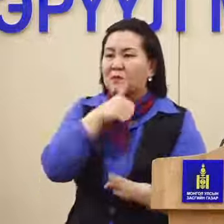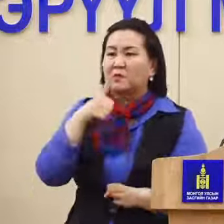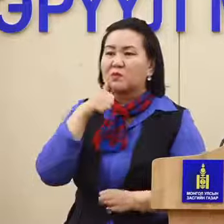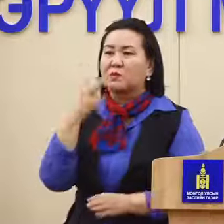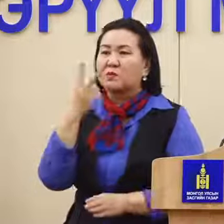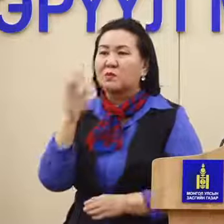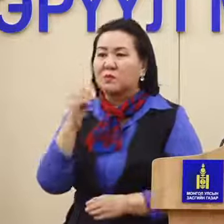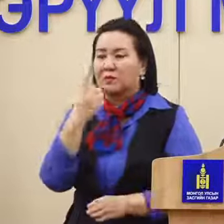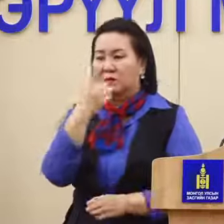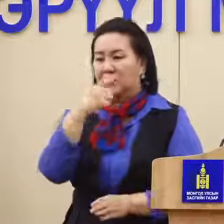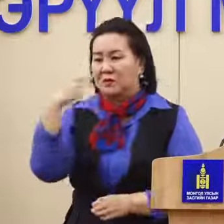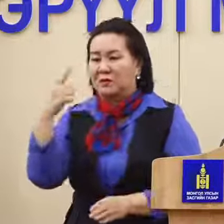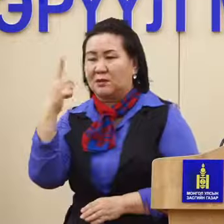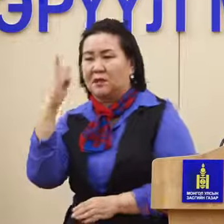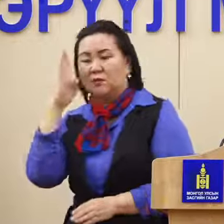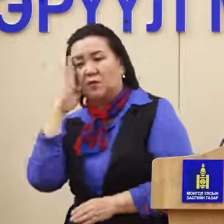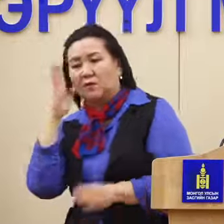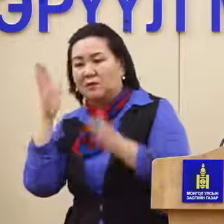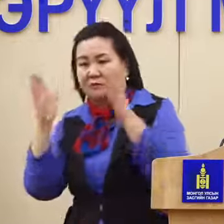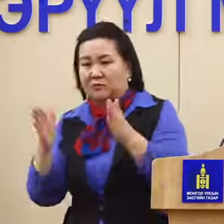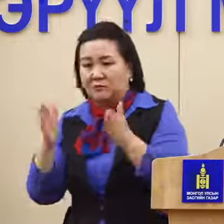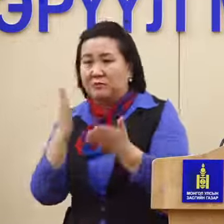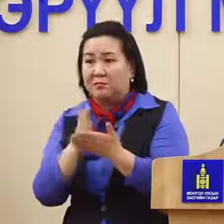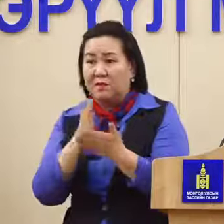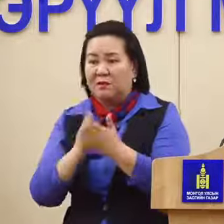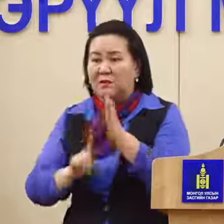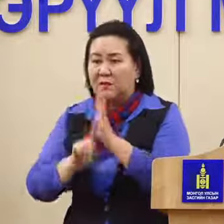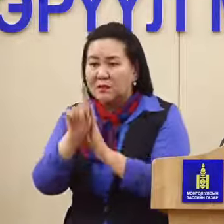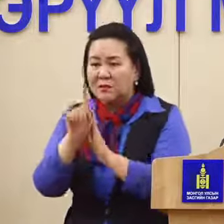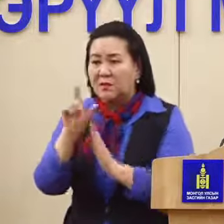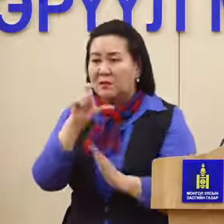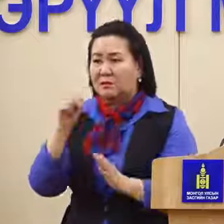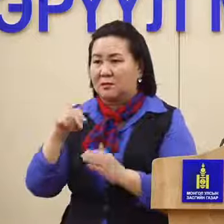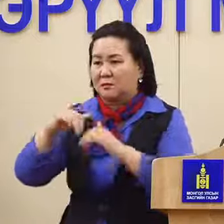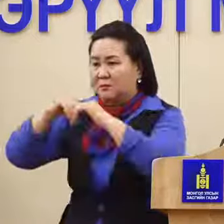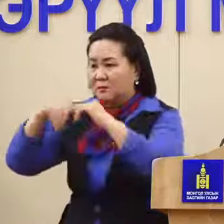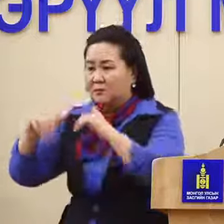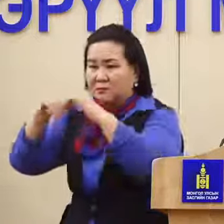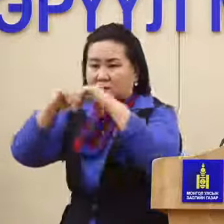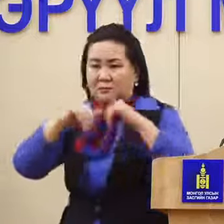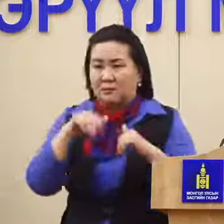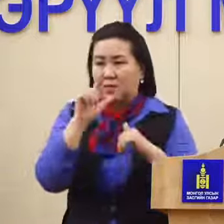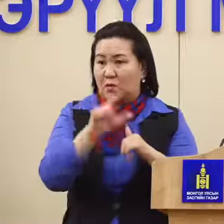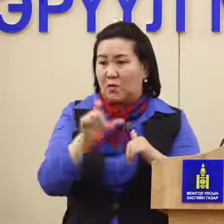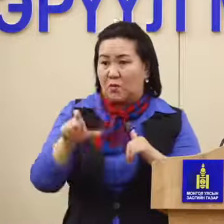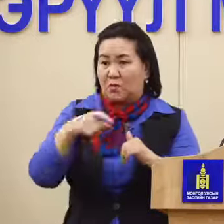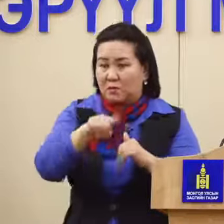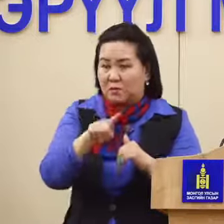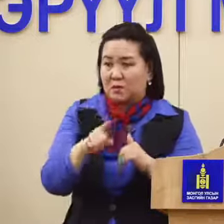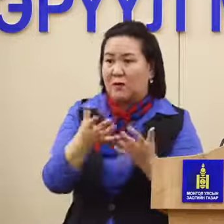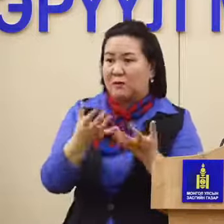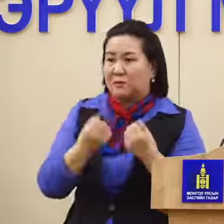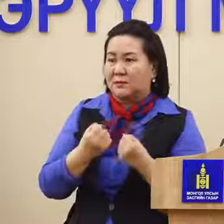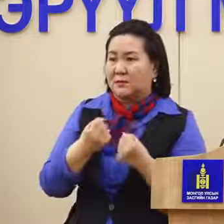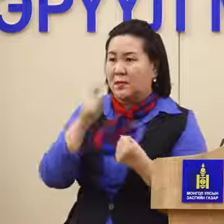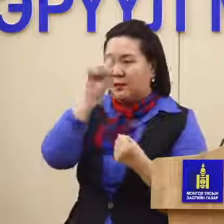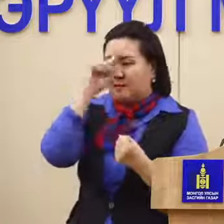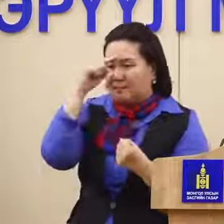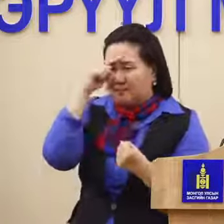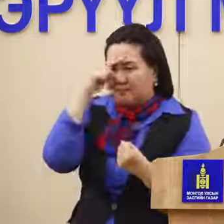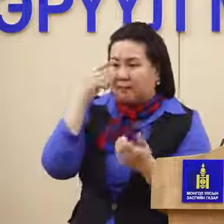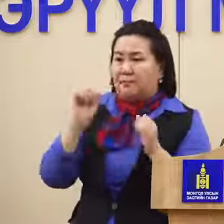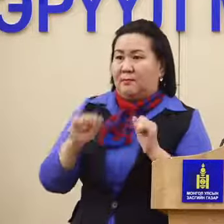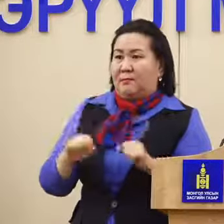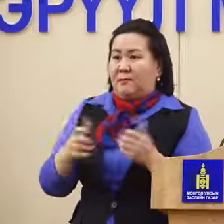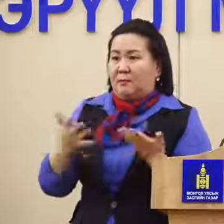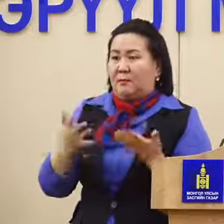хугацаа бол 1-14 хоног гэж байгаа учраас эхний ээлжинд бид нар тусгаарлалтанд байгаа хүмүүсээ одоо эмнэлэг болон